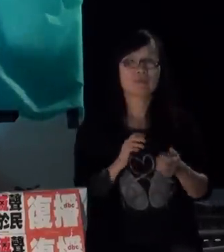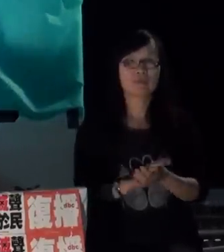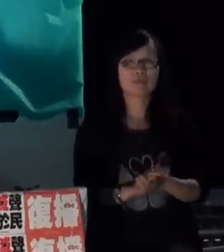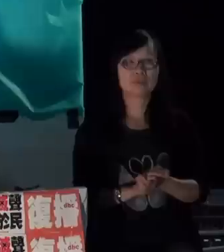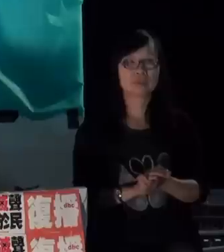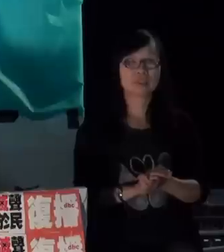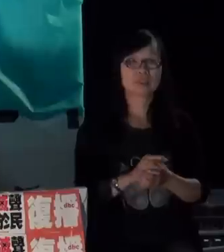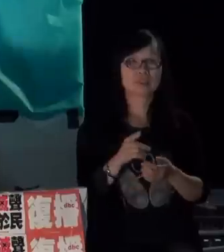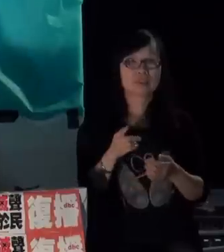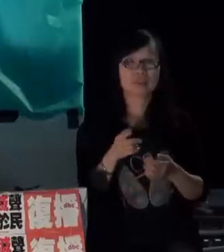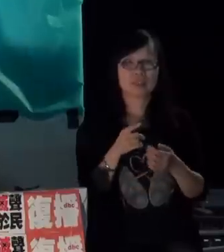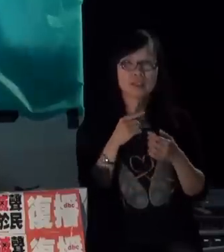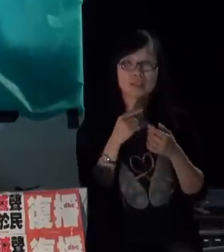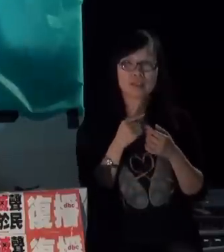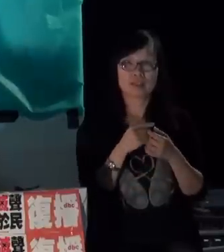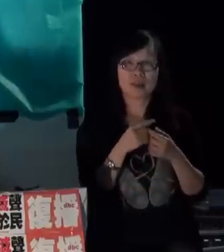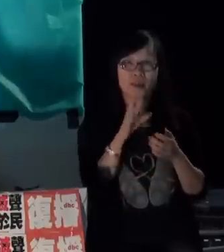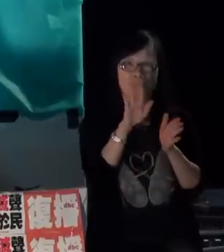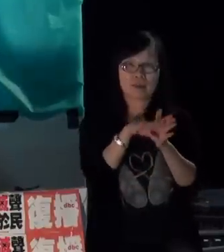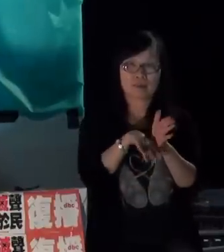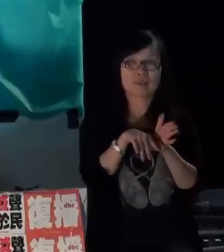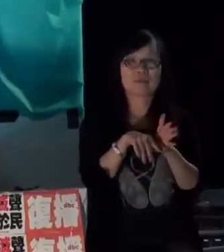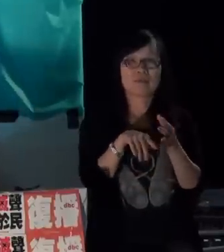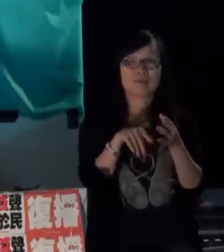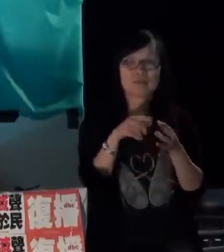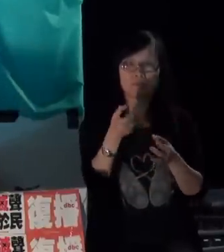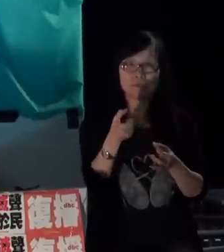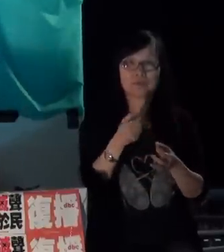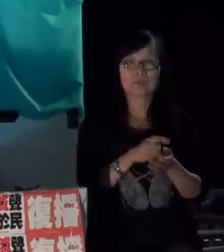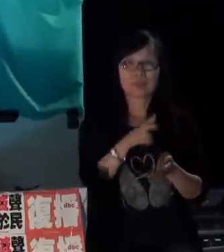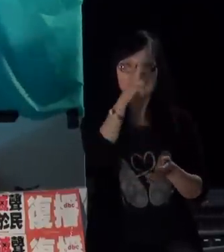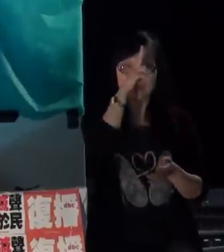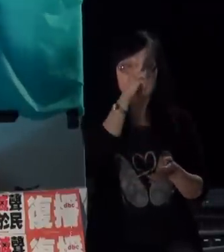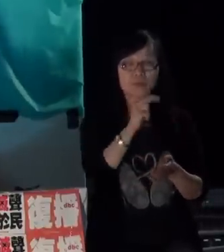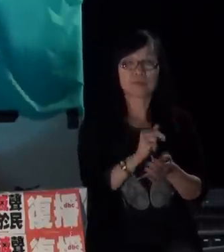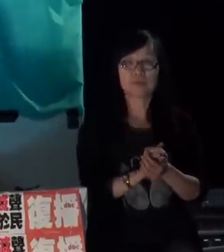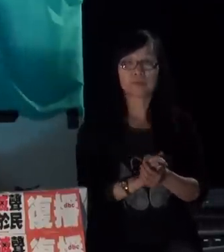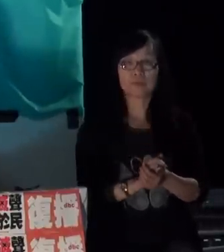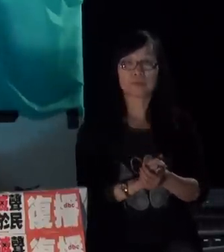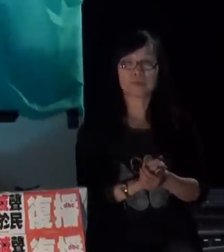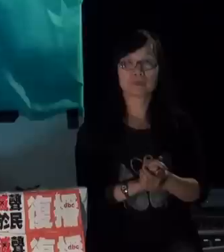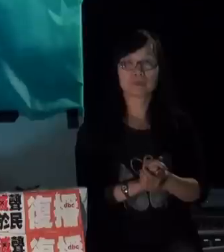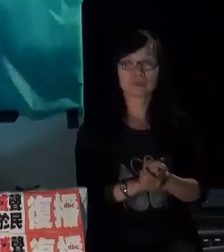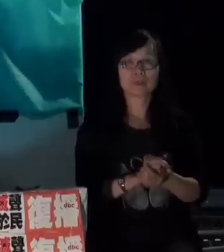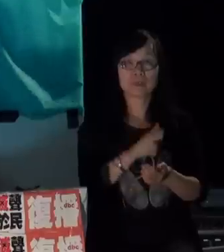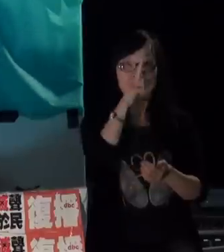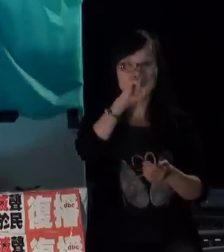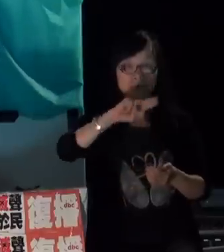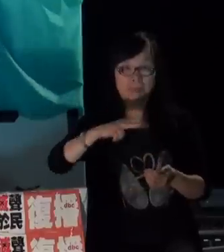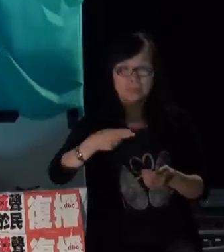光又呃錢，喂！咁你個政府？都要政變噶嘛啫？點